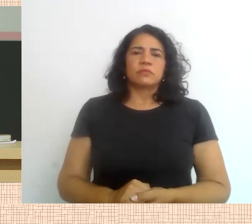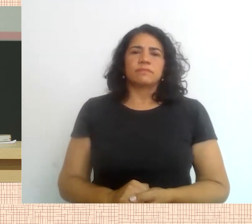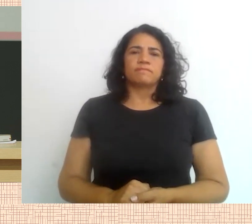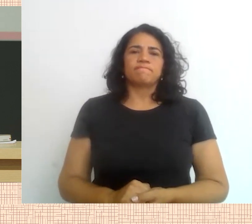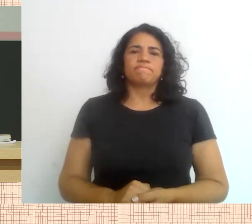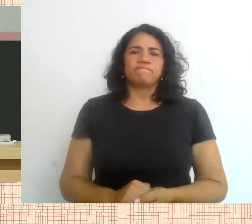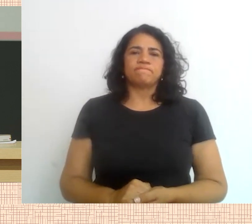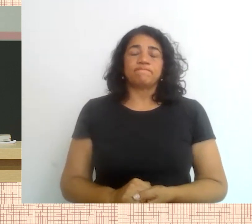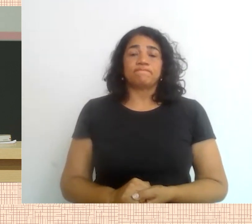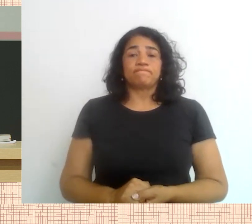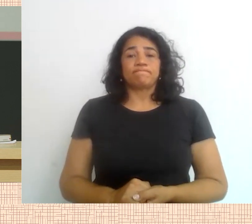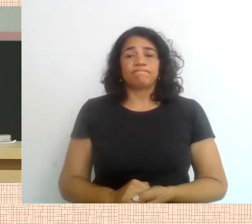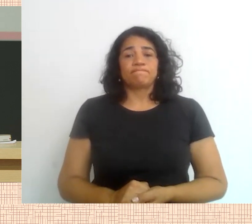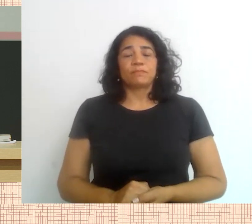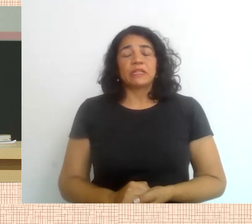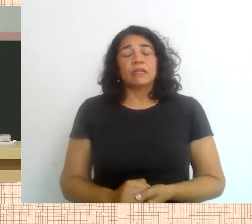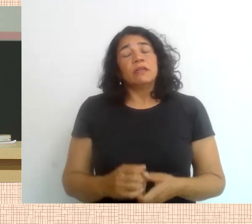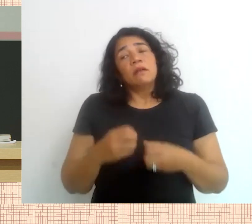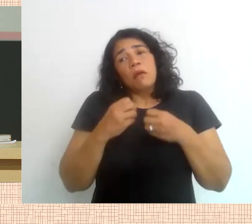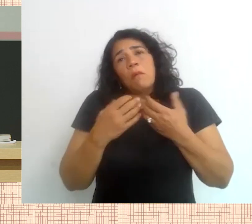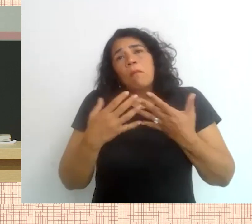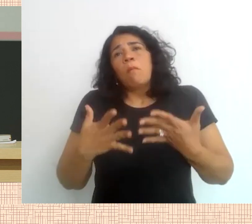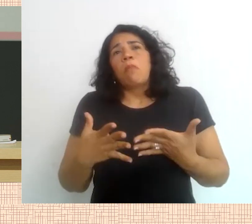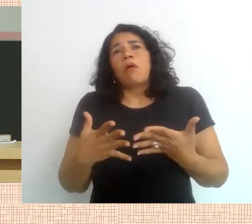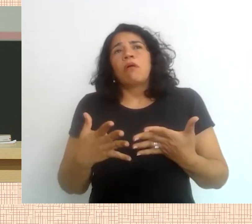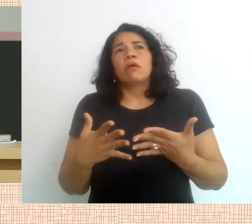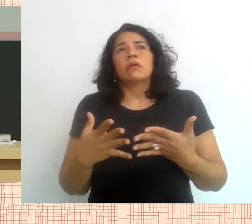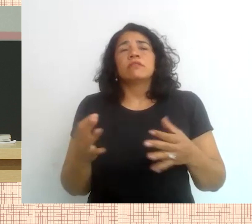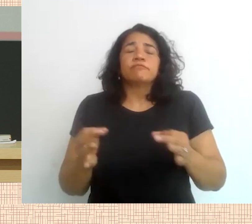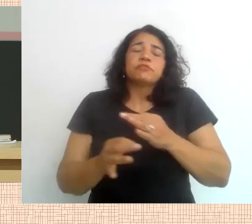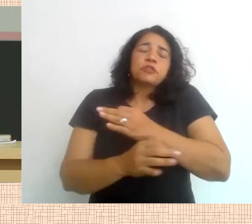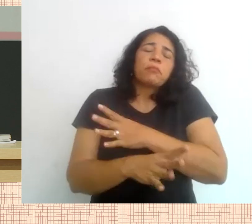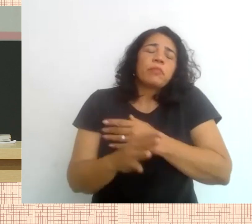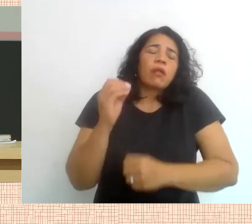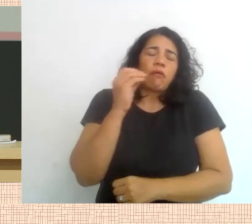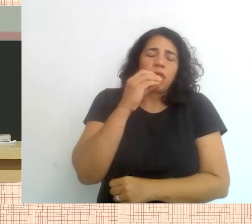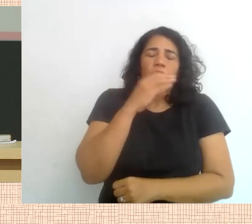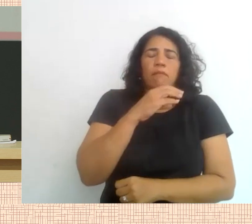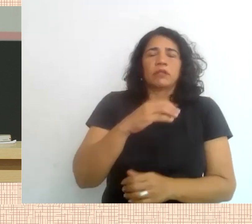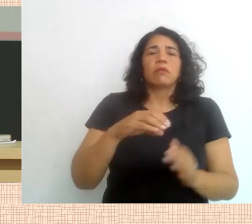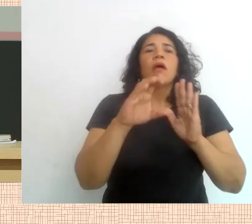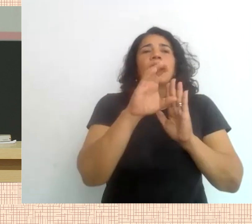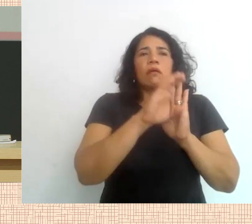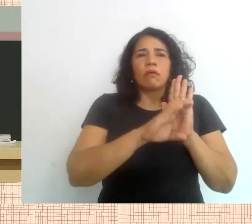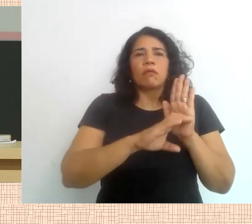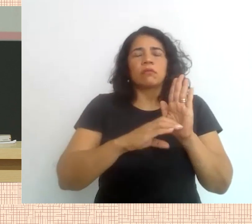Rapaz. Bom, eu vou lá, vamos terminar rapidamente, vamos lá. Colossenses 1.